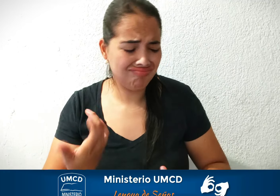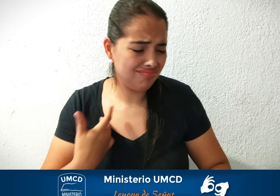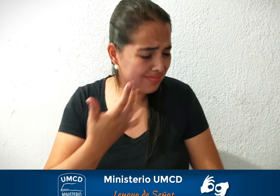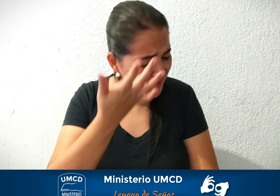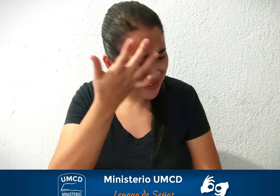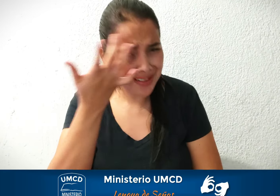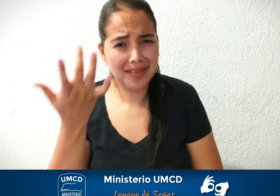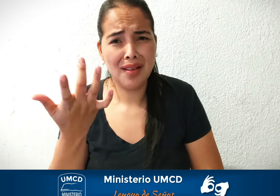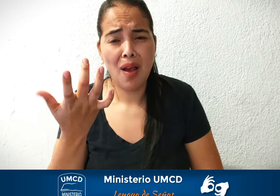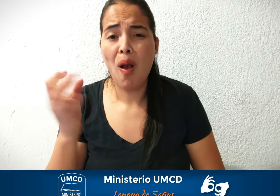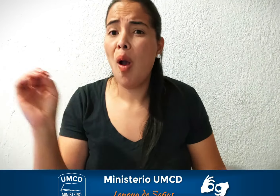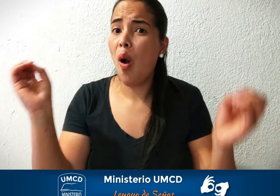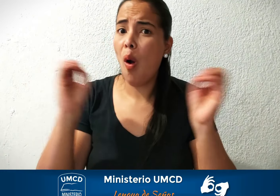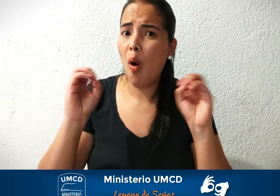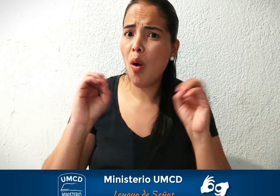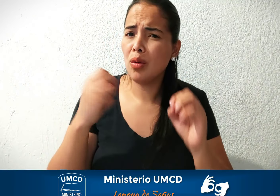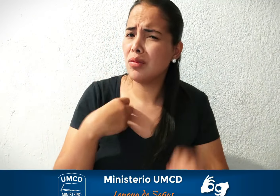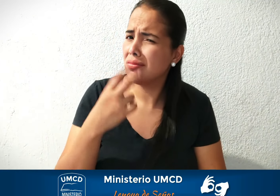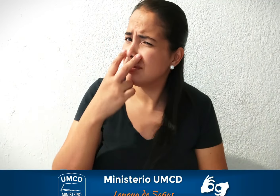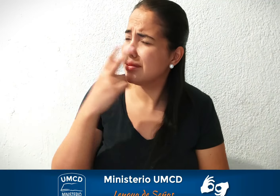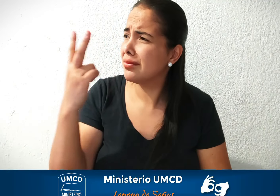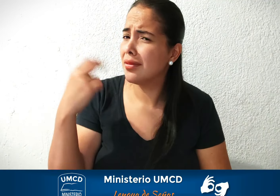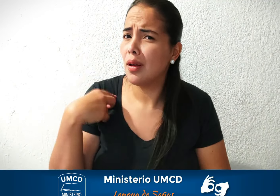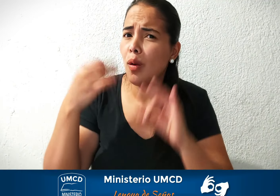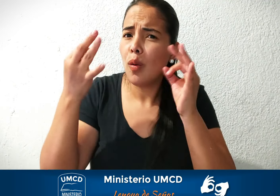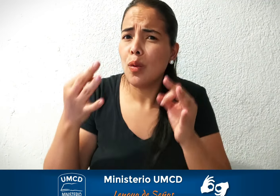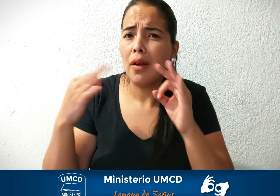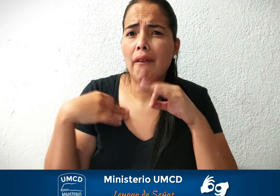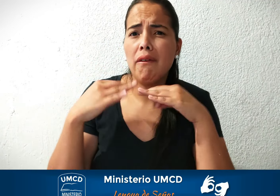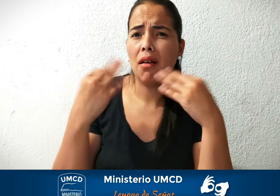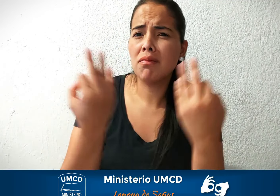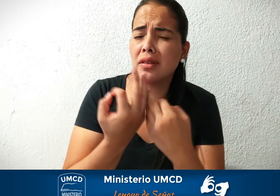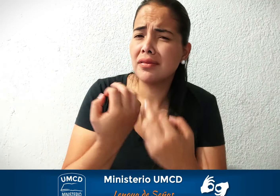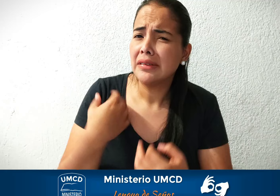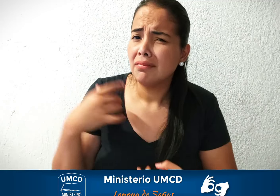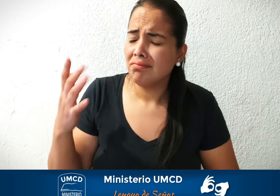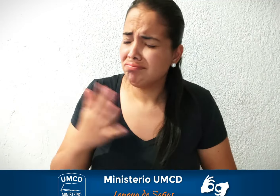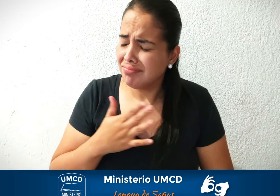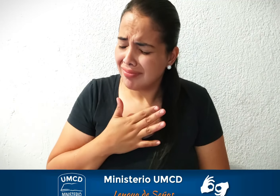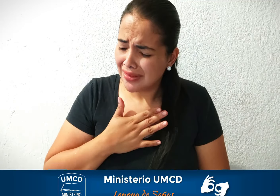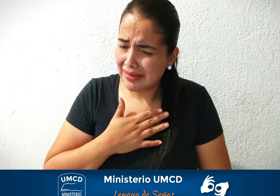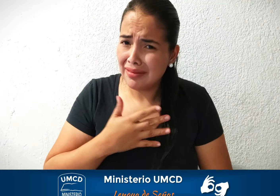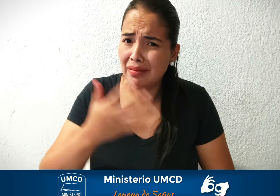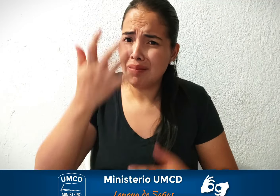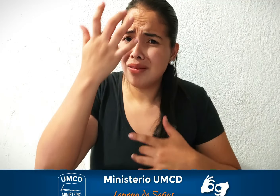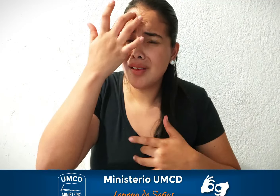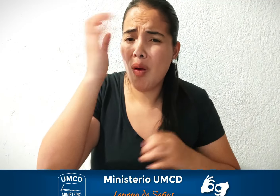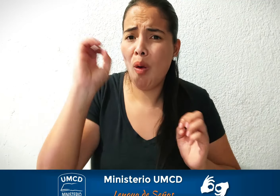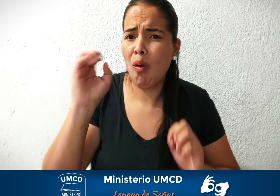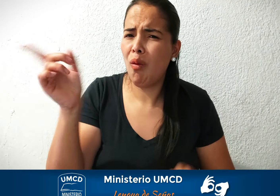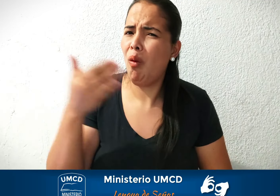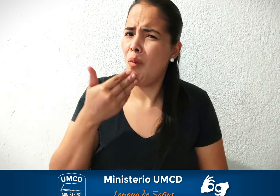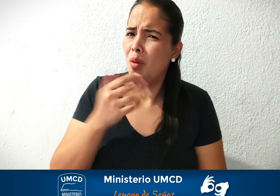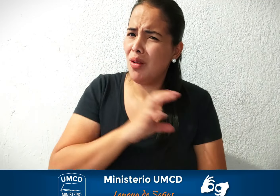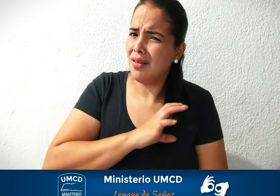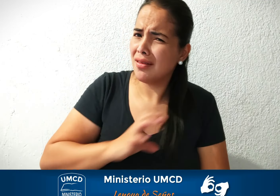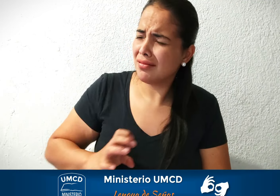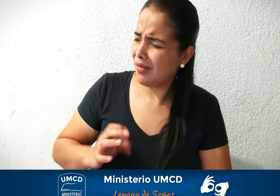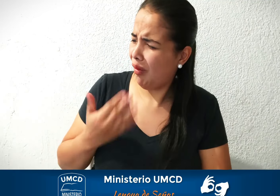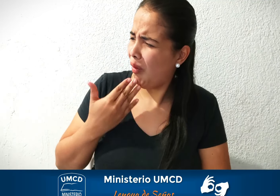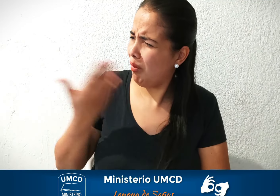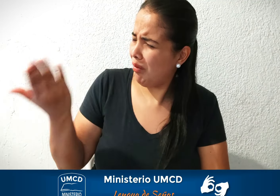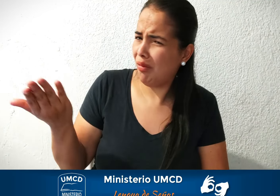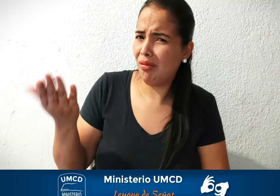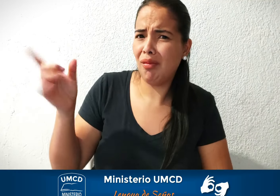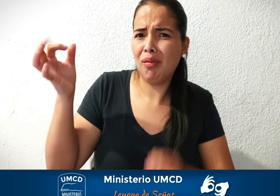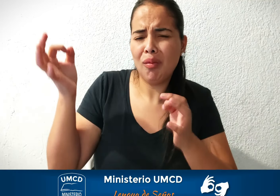esa situación? ¿O has visto de alguna persona que parece ser un buen cristiano, parece ser sensible a la